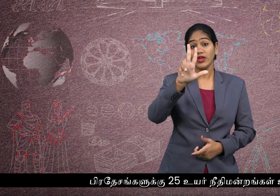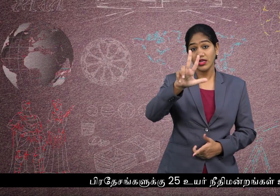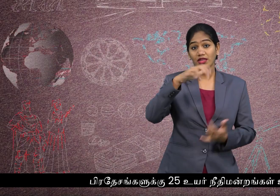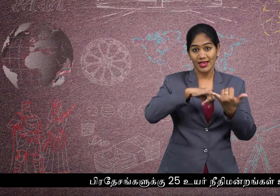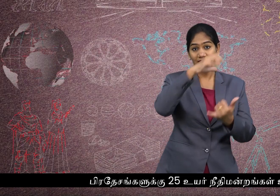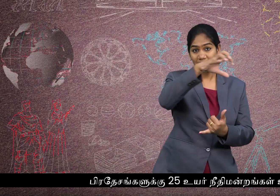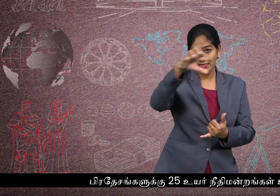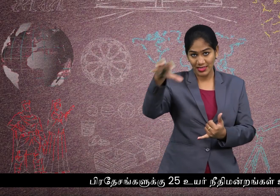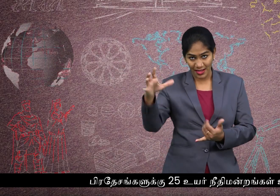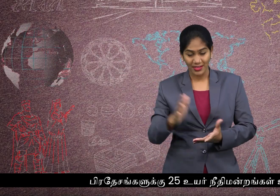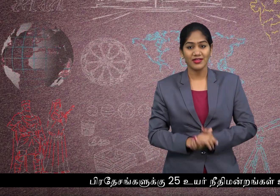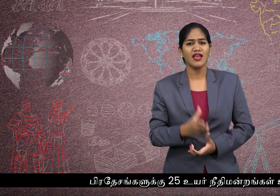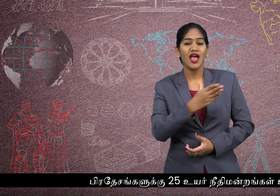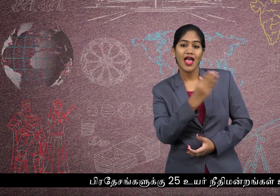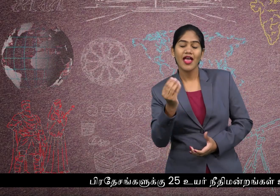உயர்நீதிமன்றங்கள் உள்ளன.